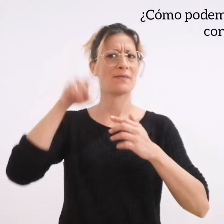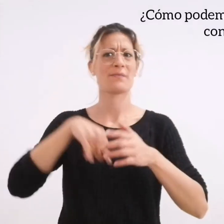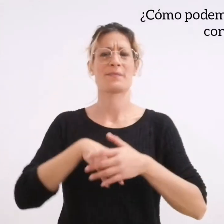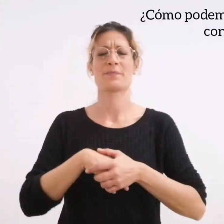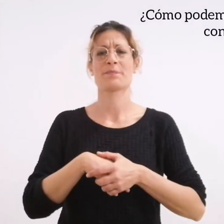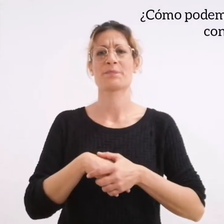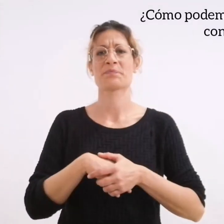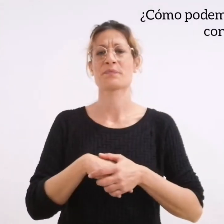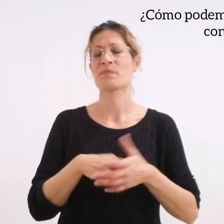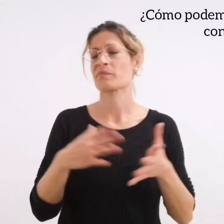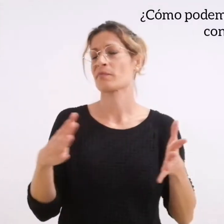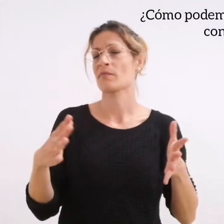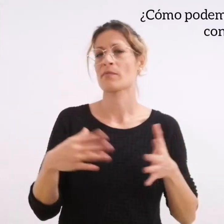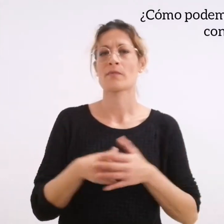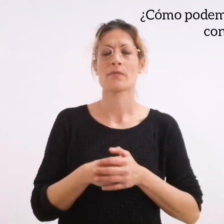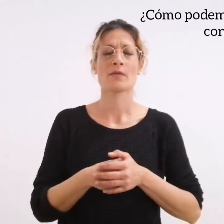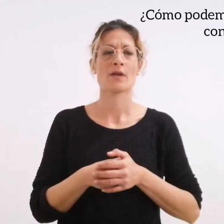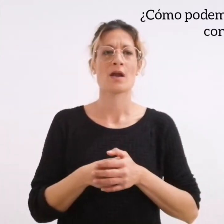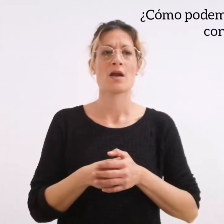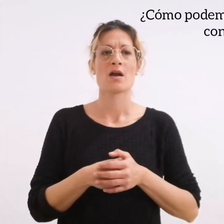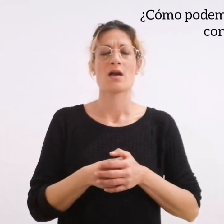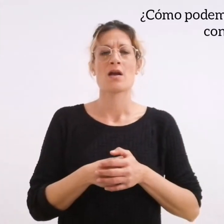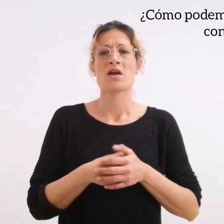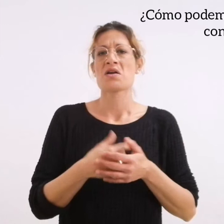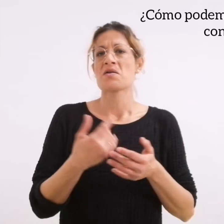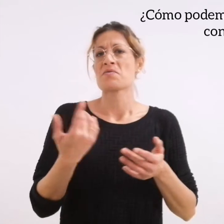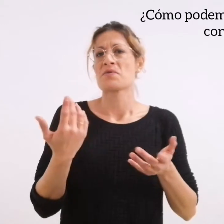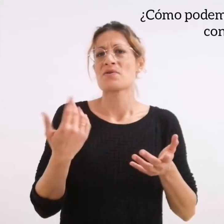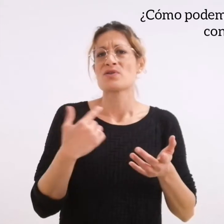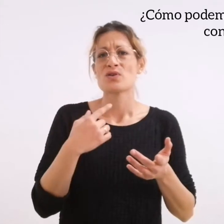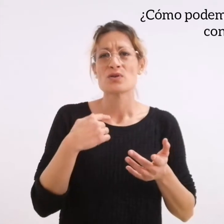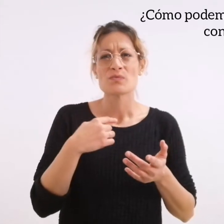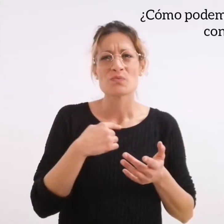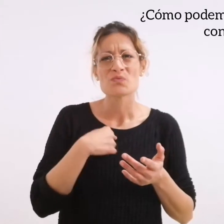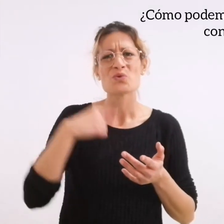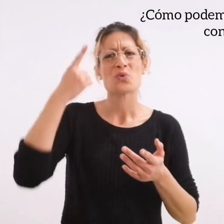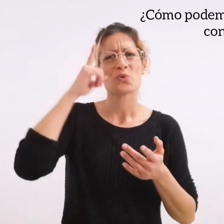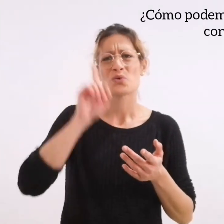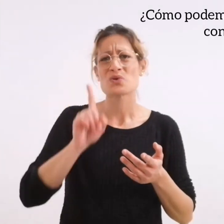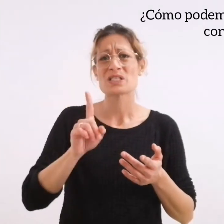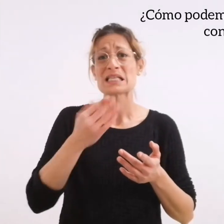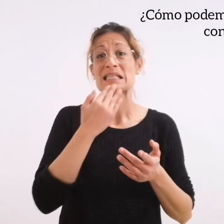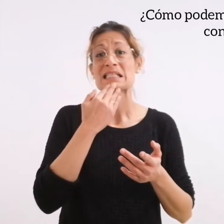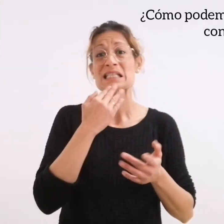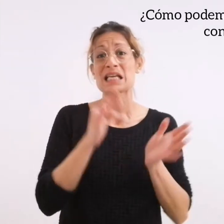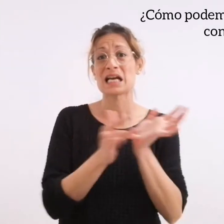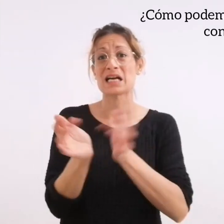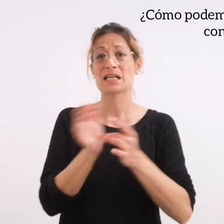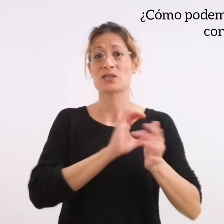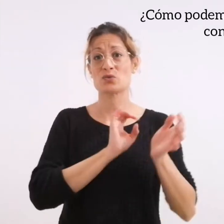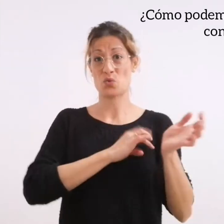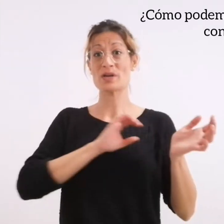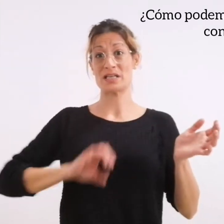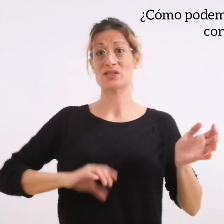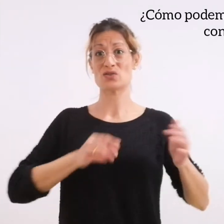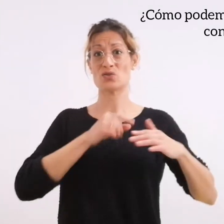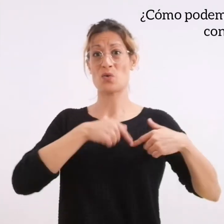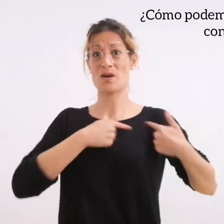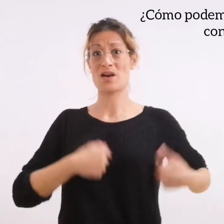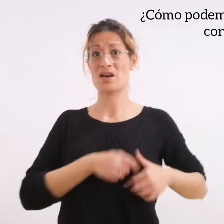Yo no sé si usted ha podido aceptar a Jesucristo en su corazón. Esto tiene que ser algo de manera sincera.